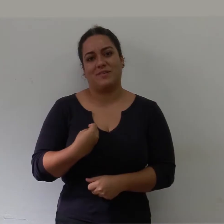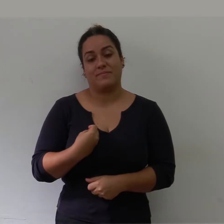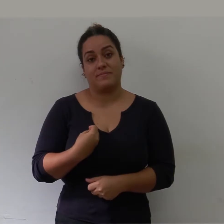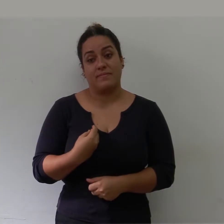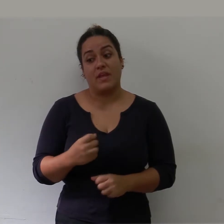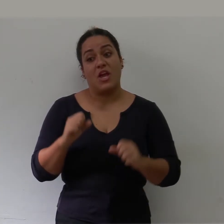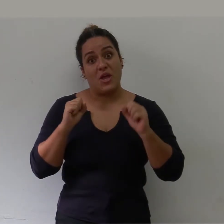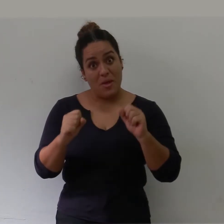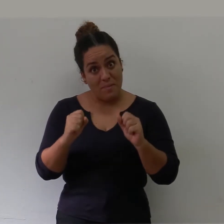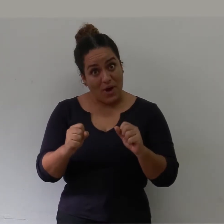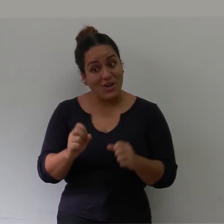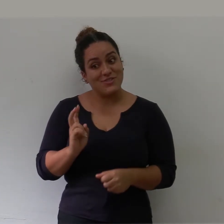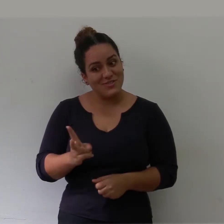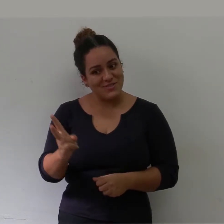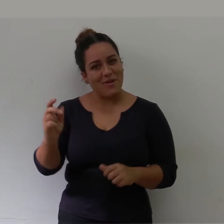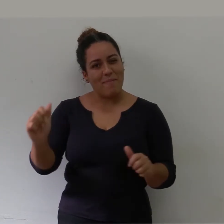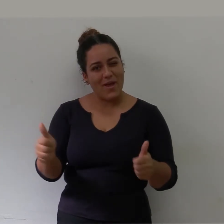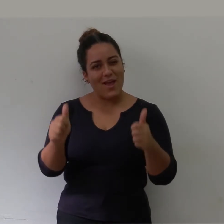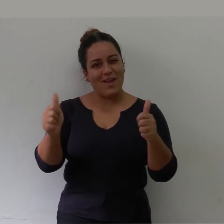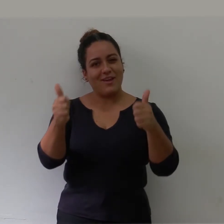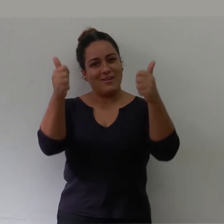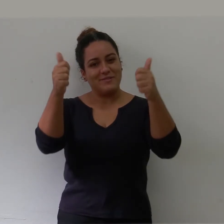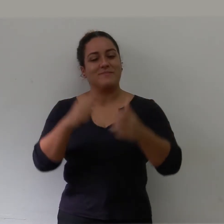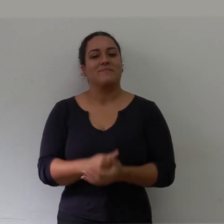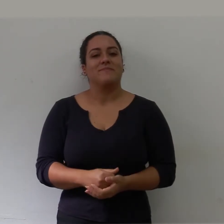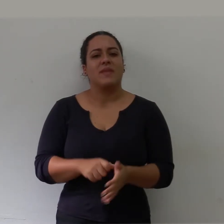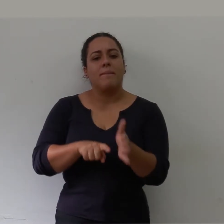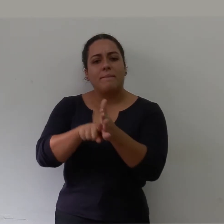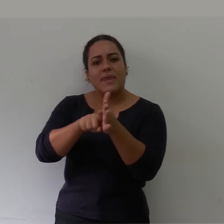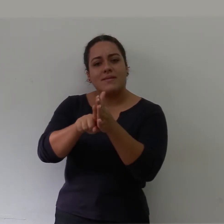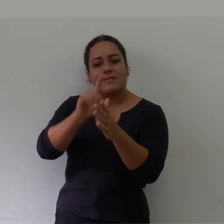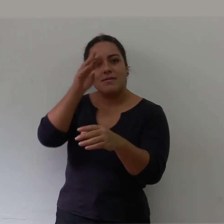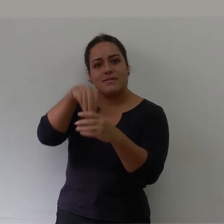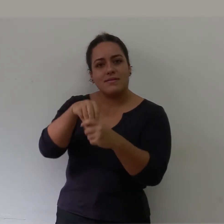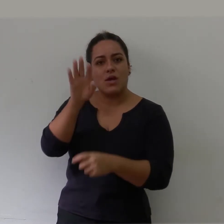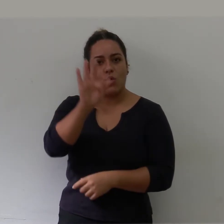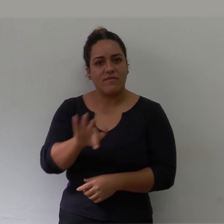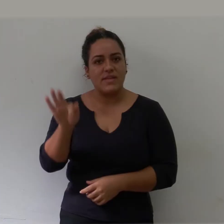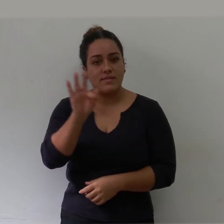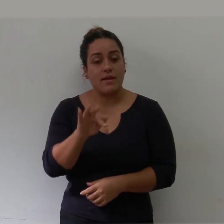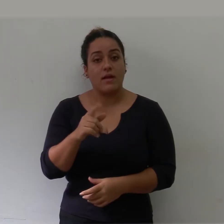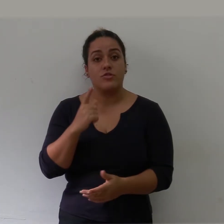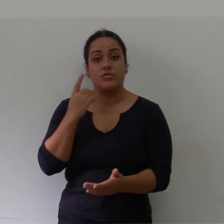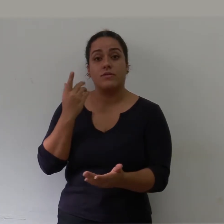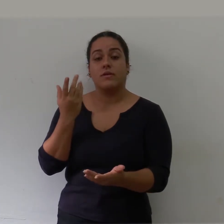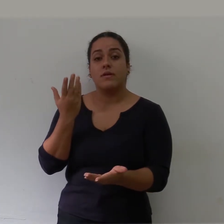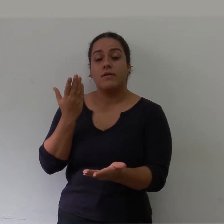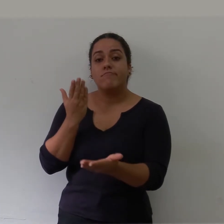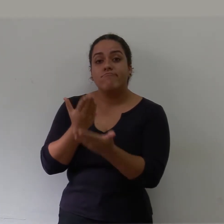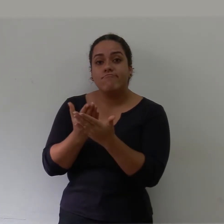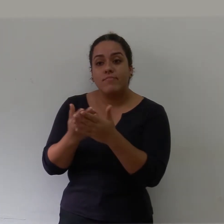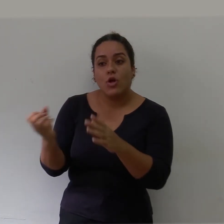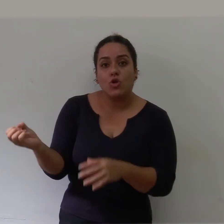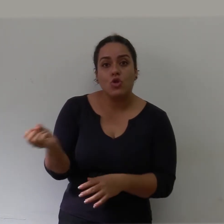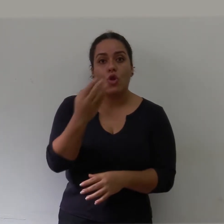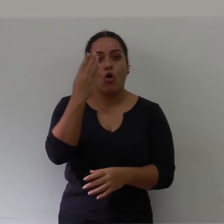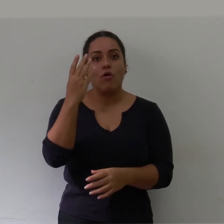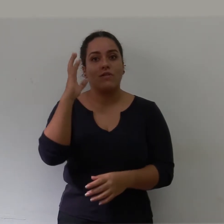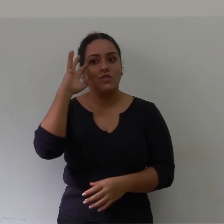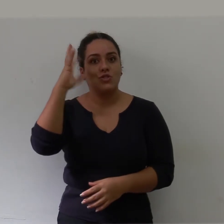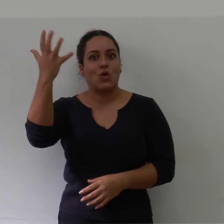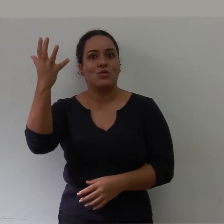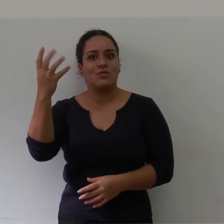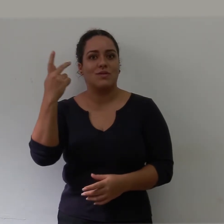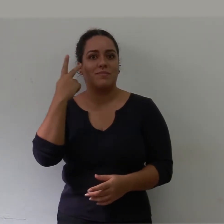E pode melhorar ainda mais. Pesquisas em universidades estão buscando novas soluções para os